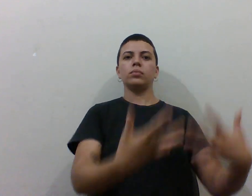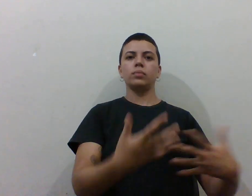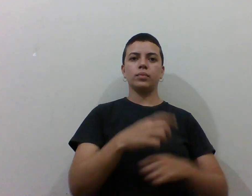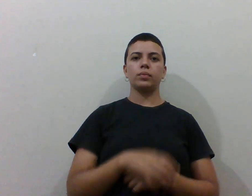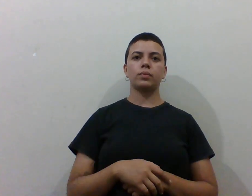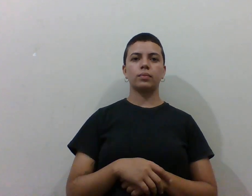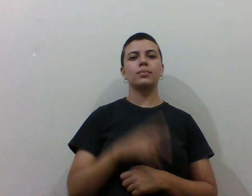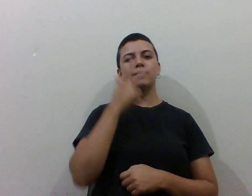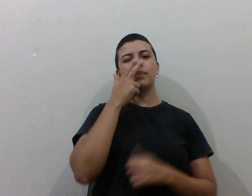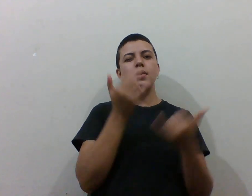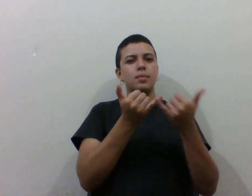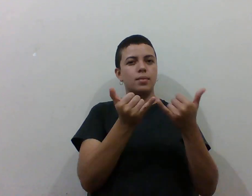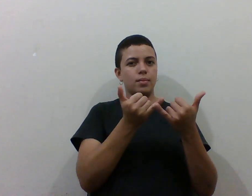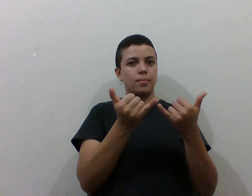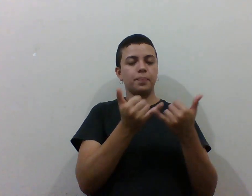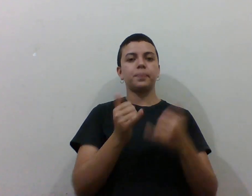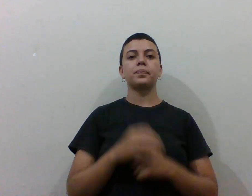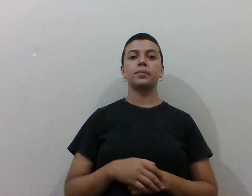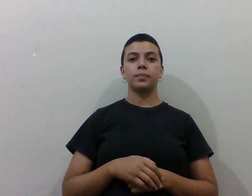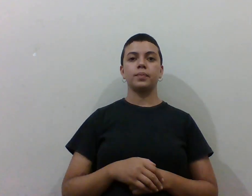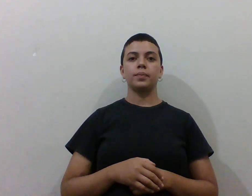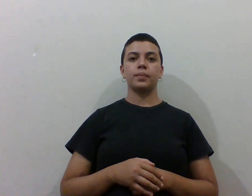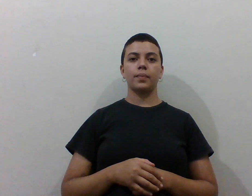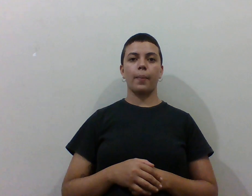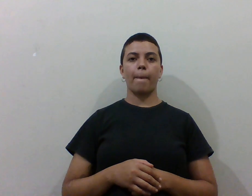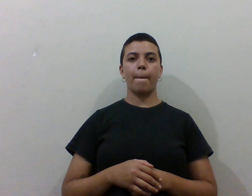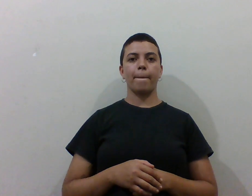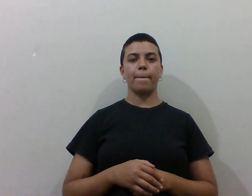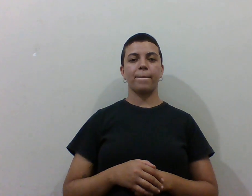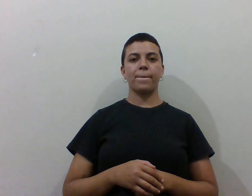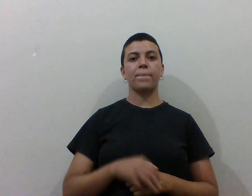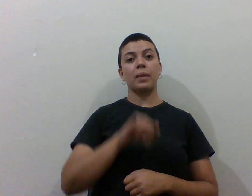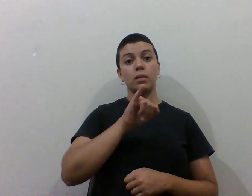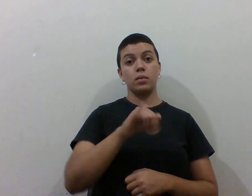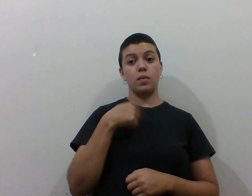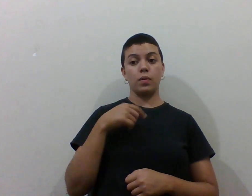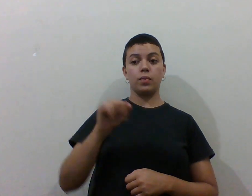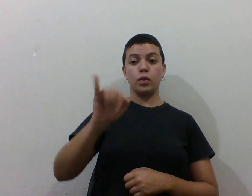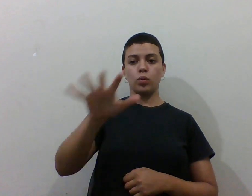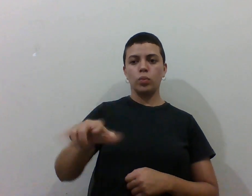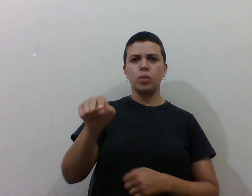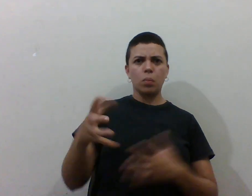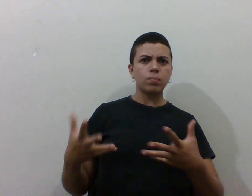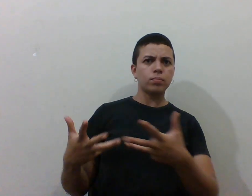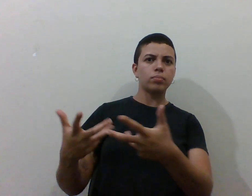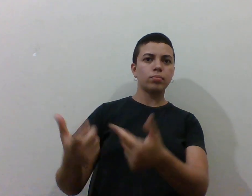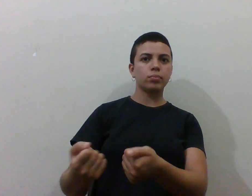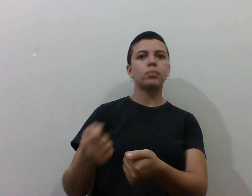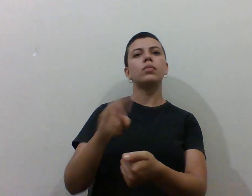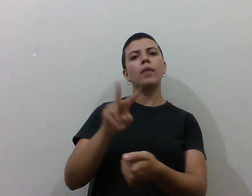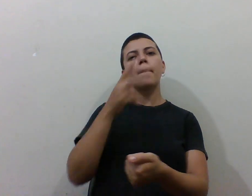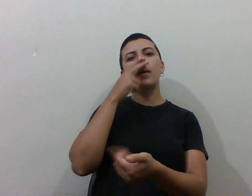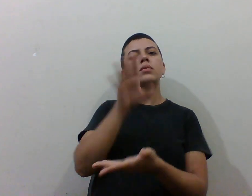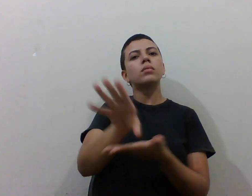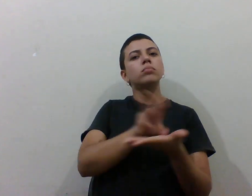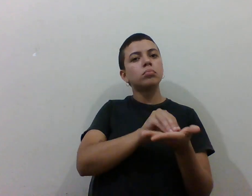funcionando então quando eu digo você vê uma experiência que tem um certo uma instituição para replicar na sua é muito incrível e ao que eu acho